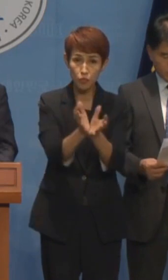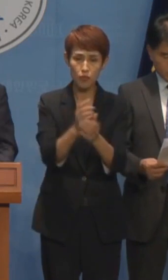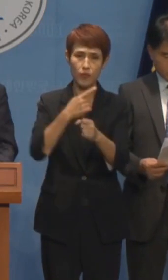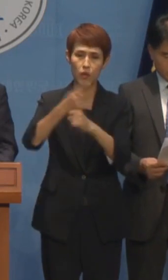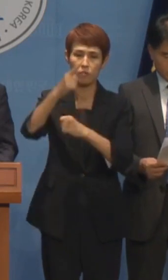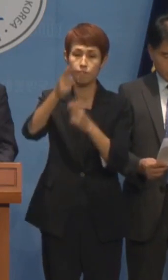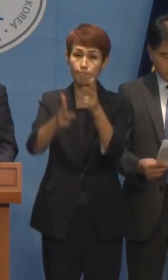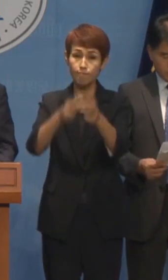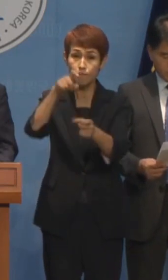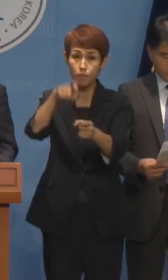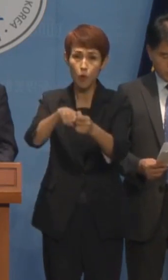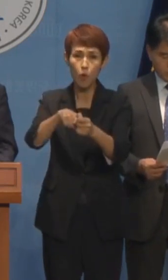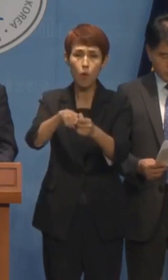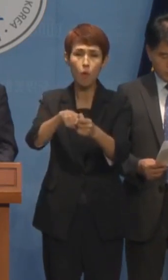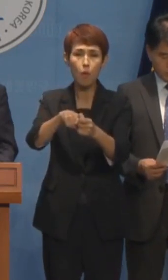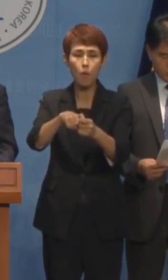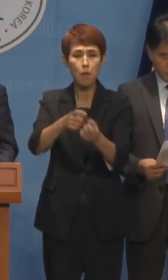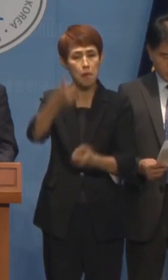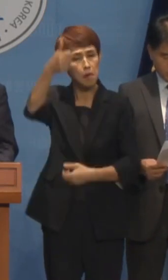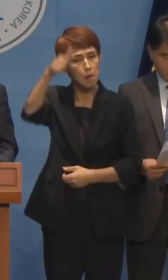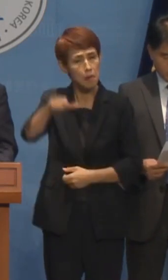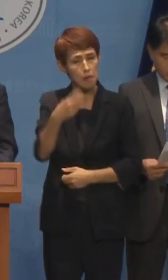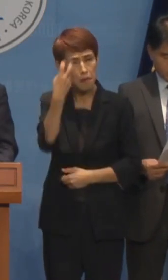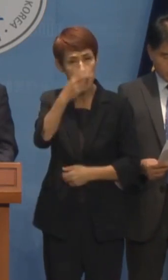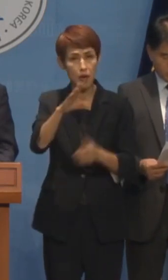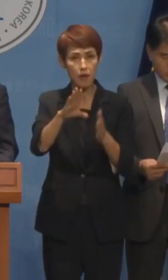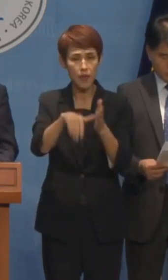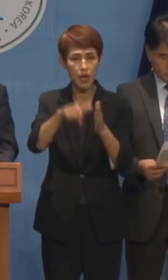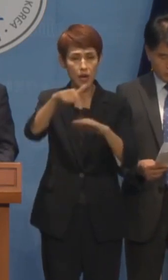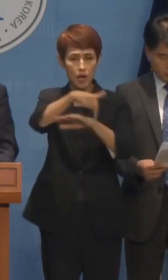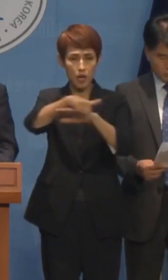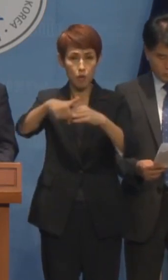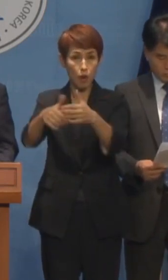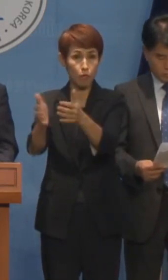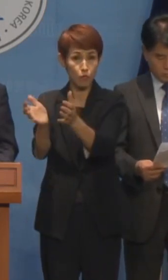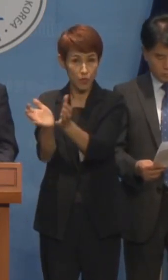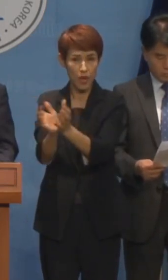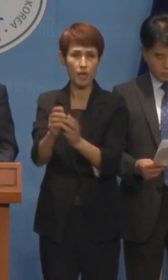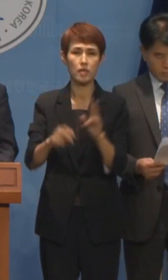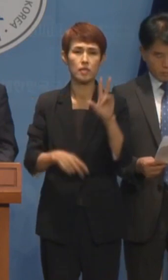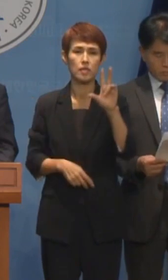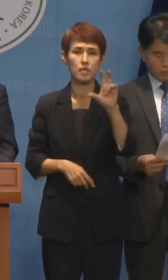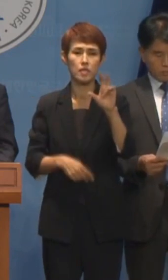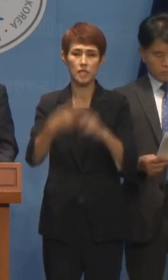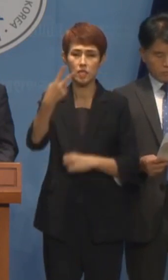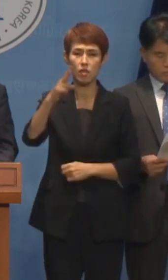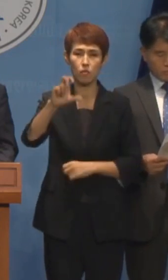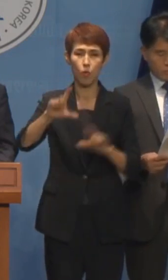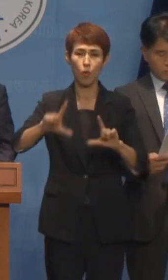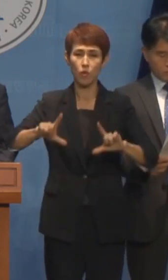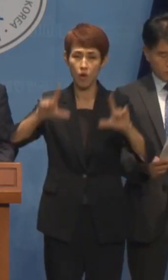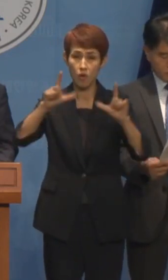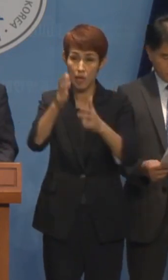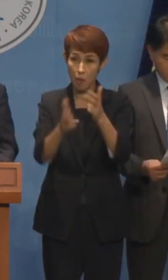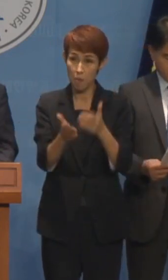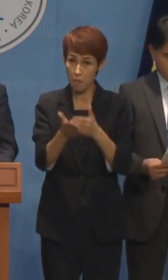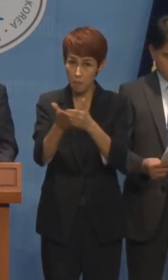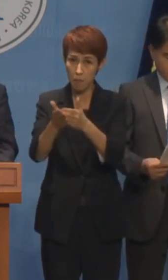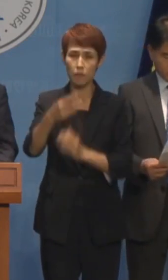본사업을 위한 예비 타당성 조사에서 기획재정부에 25년 사업 소유액으로